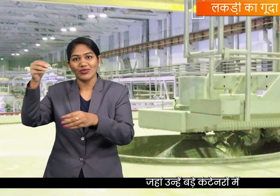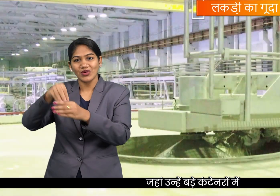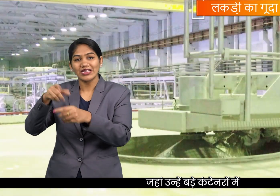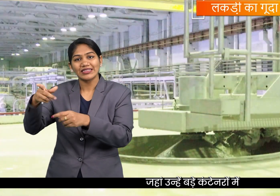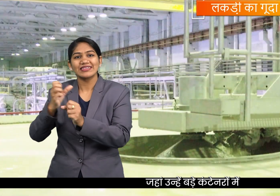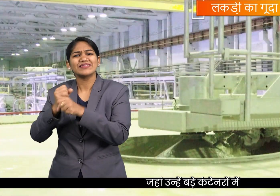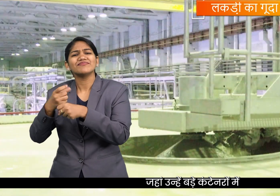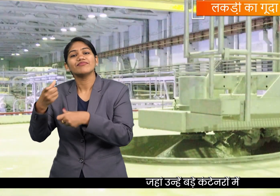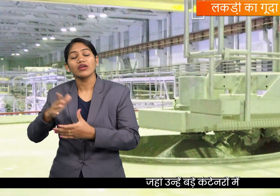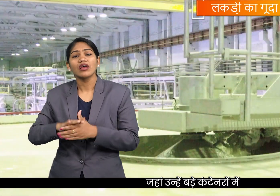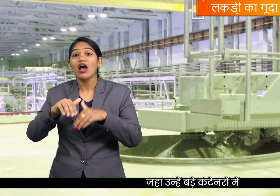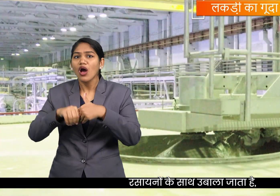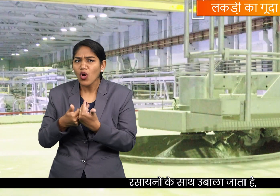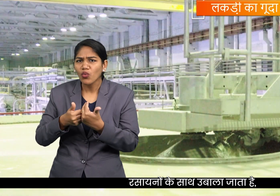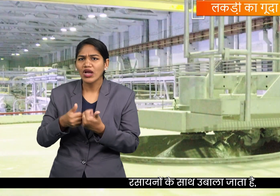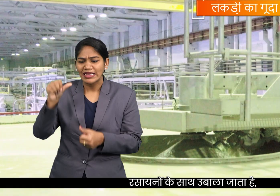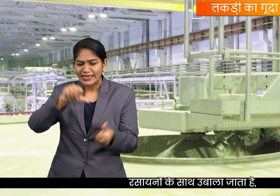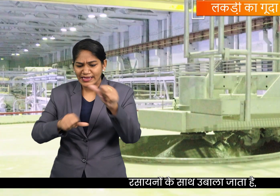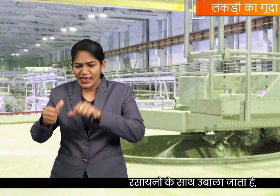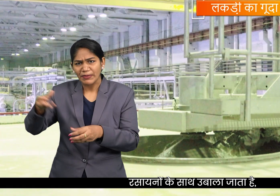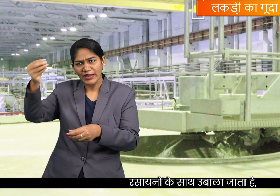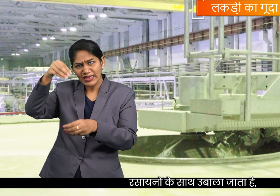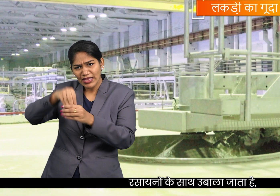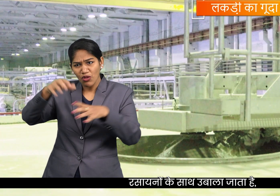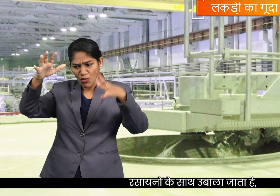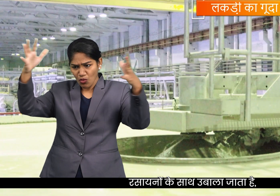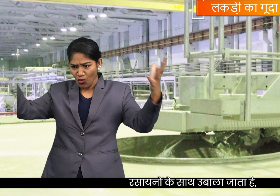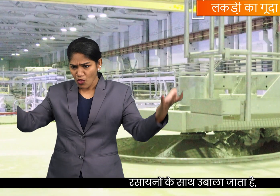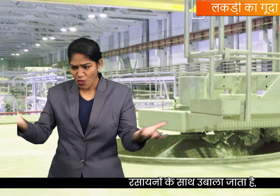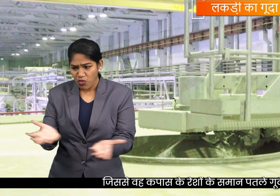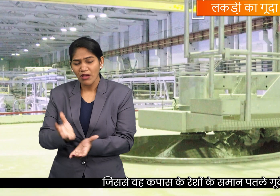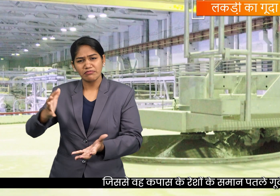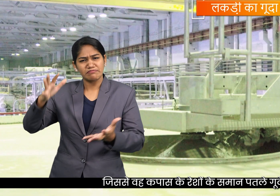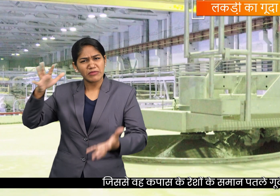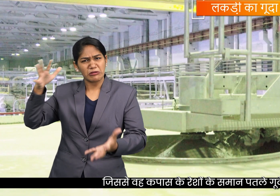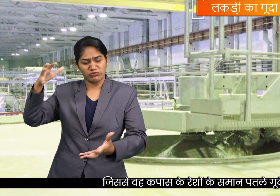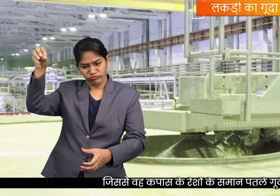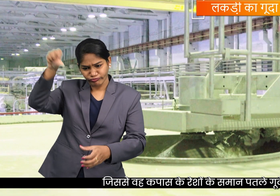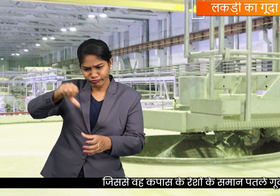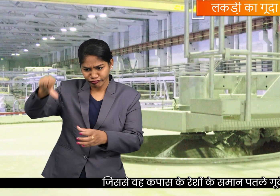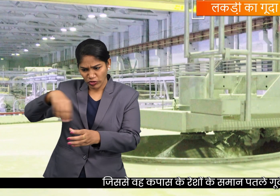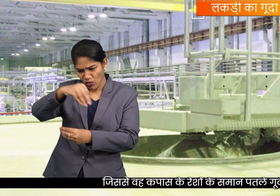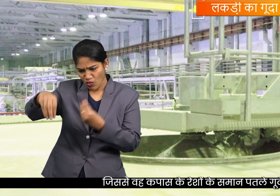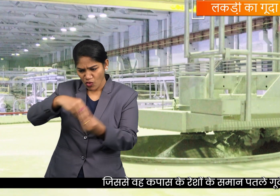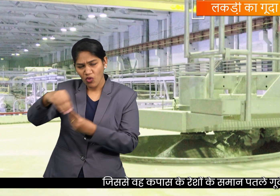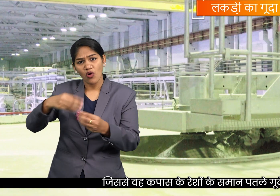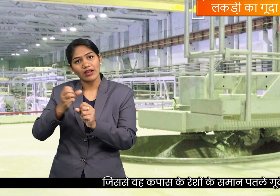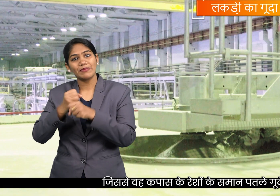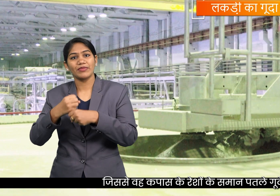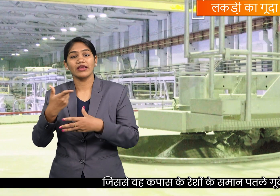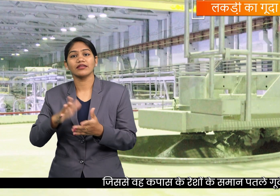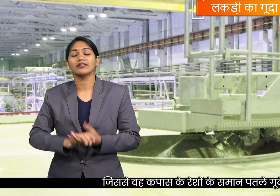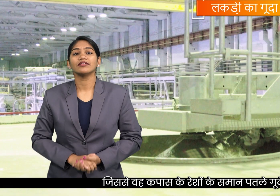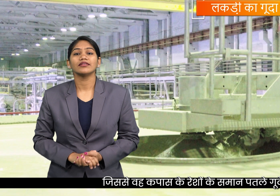जहां उन्हें बड़े कंटेनरों के रसायनों के साथ उबाला जाता है, जिससे वह कपास के रेशों